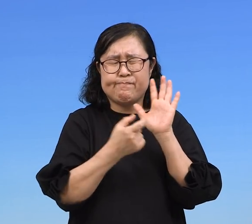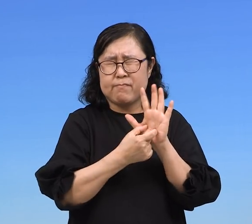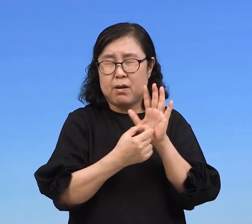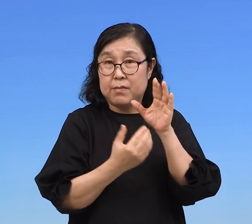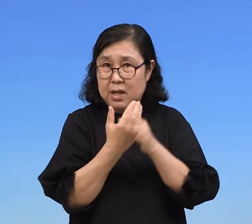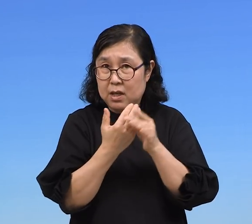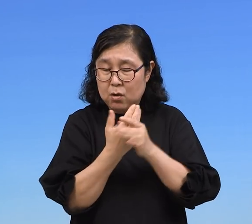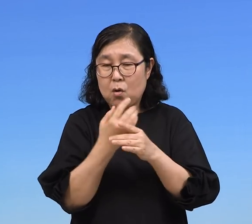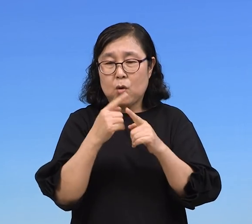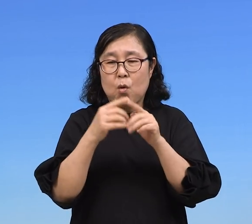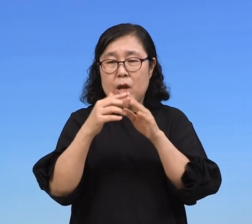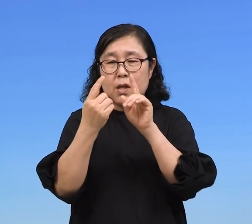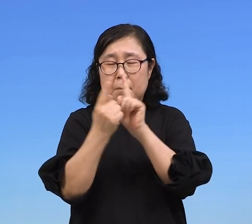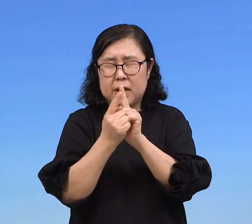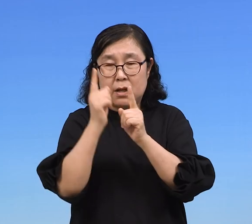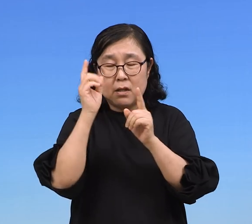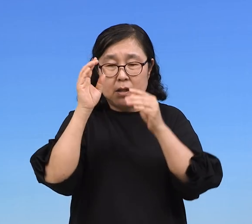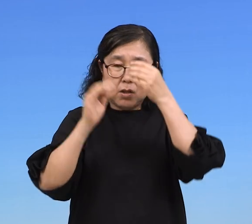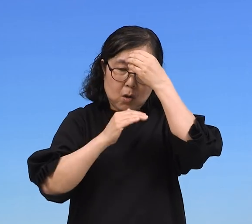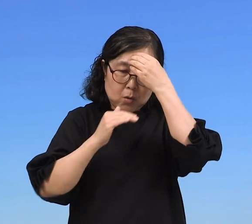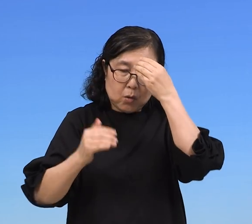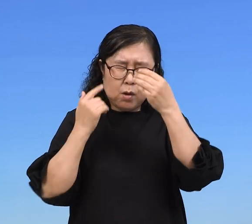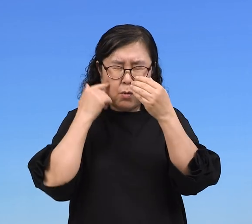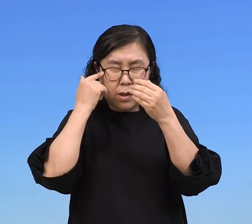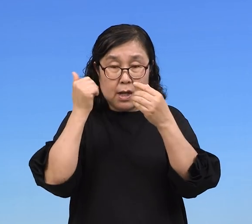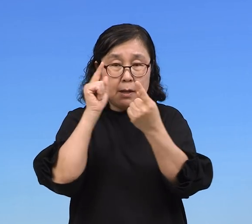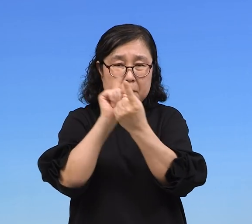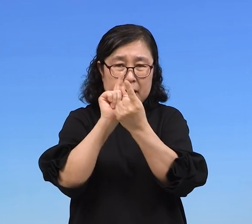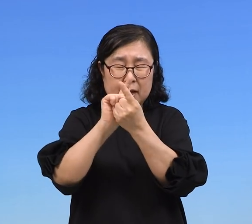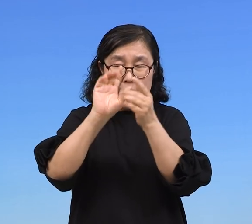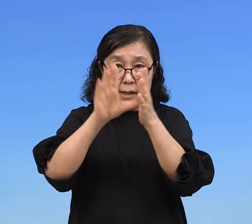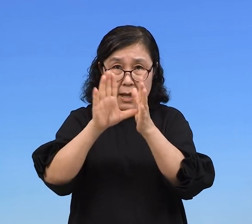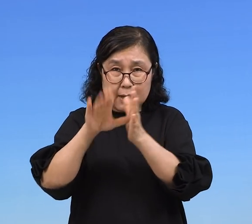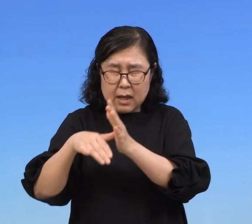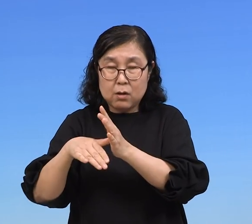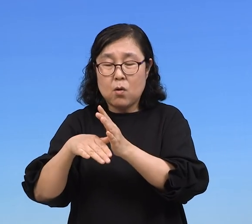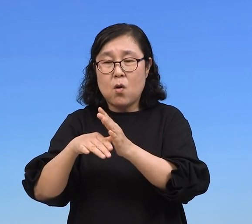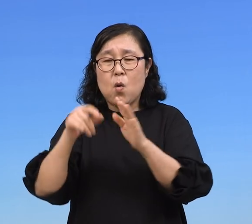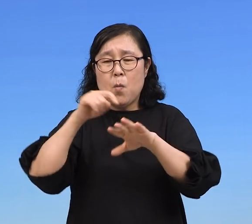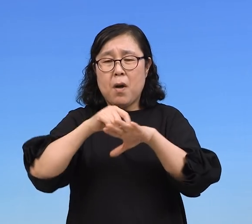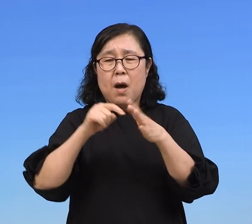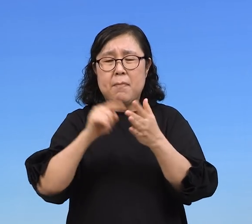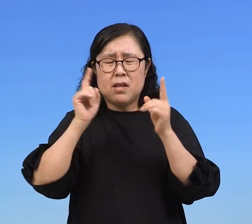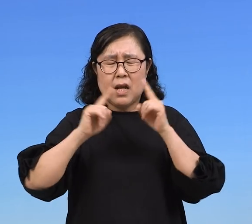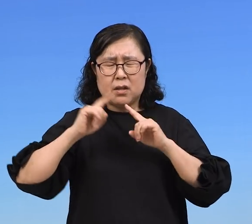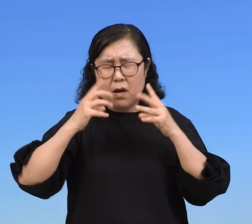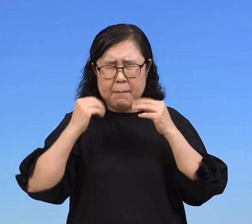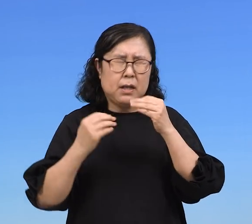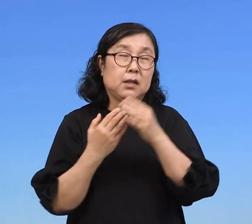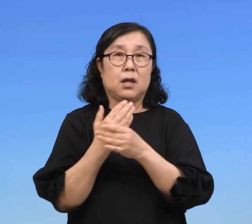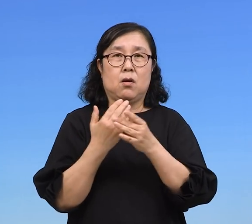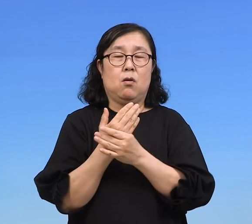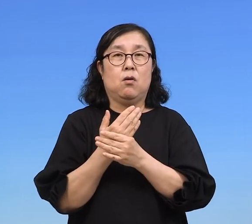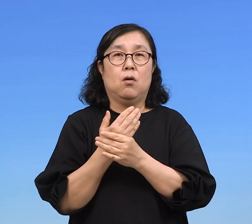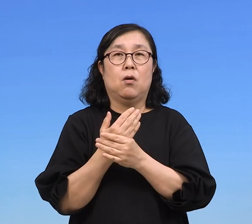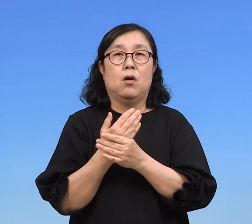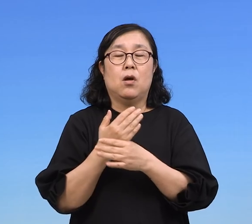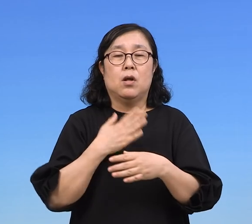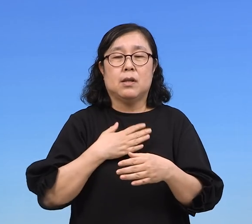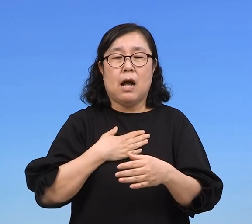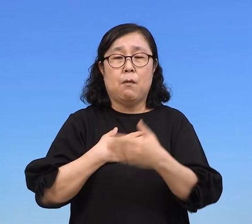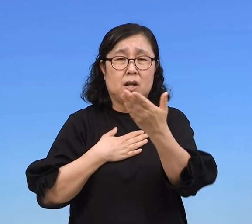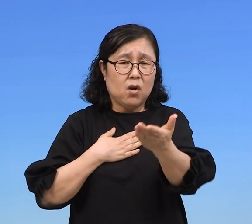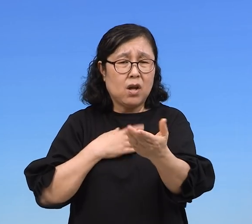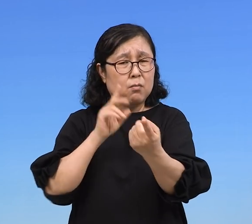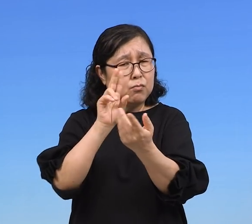많고, 교회에서 만나는 성도들을 대하고 목회자들을 대할 때도 마음의 상처가 많습니다. 여러분,